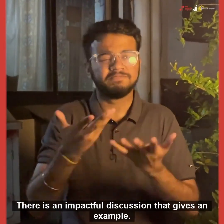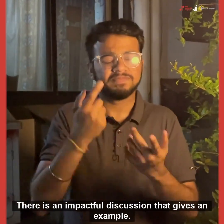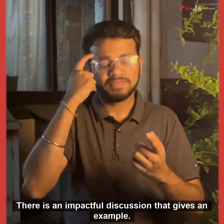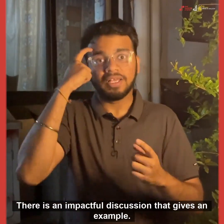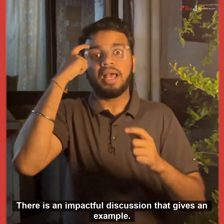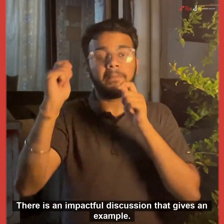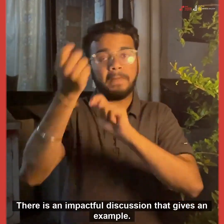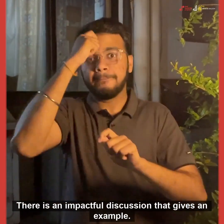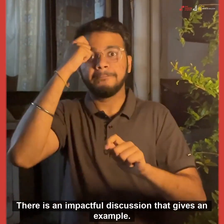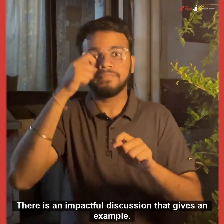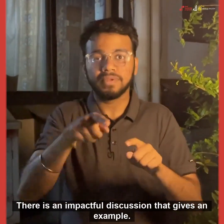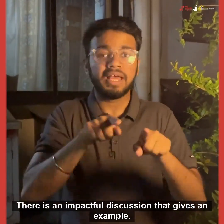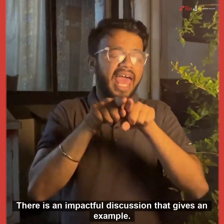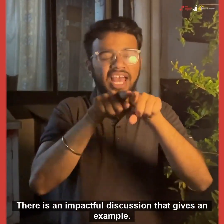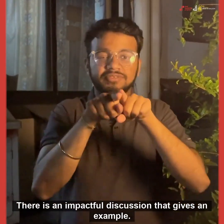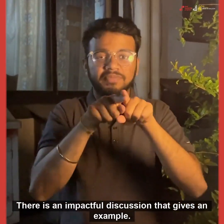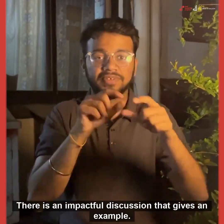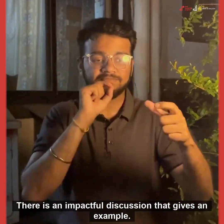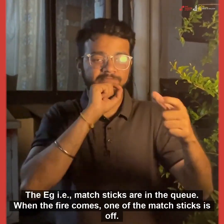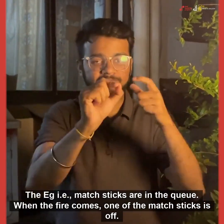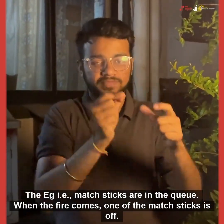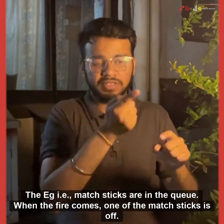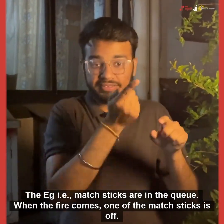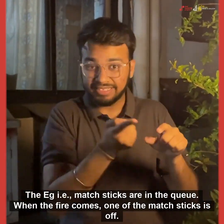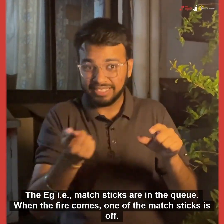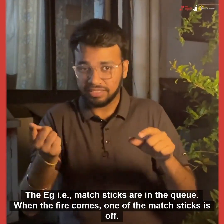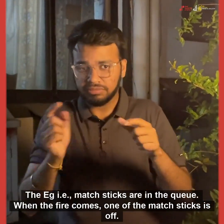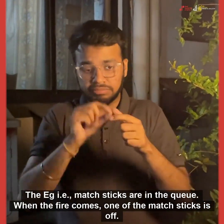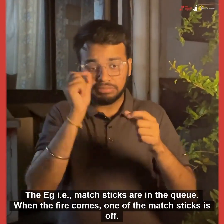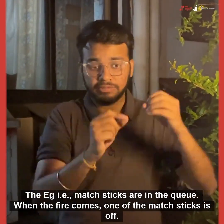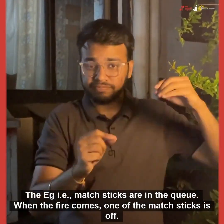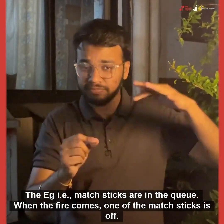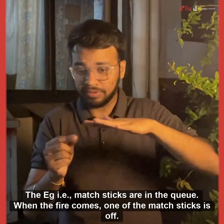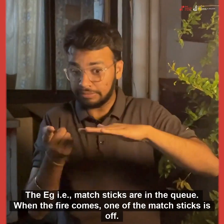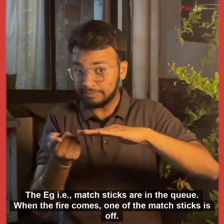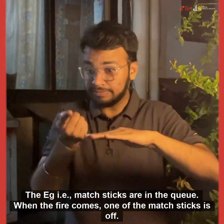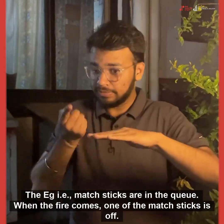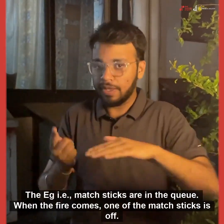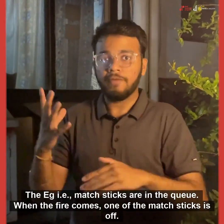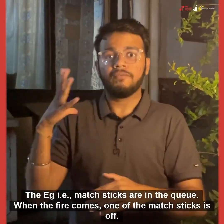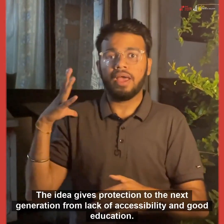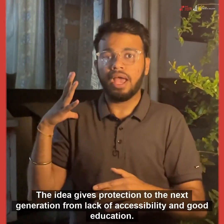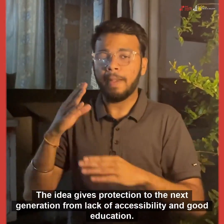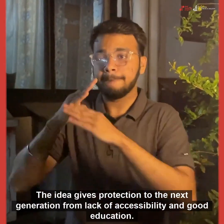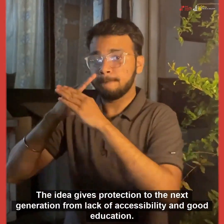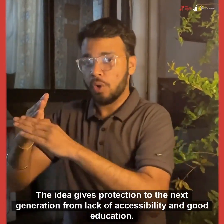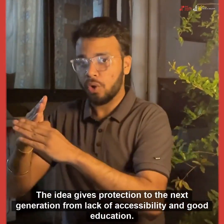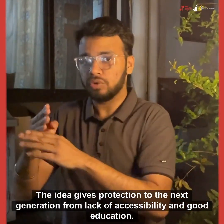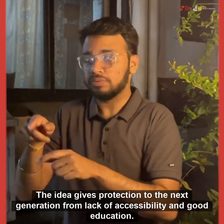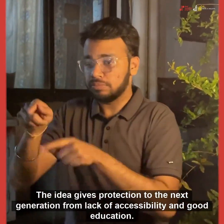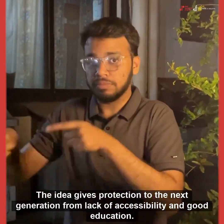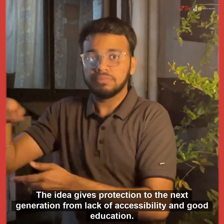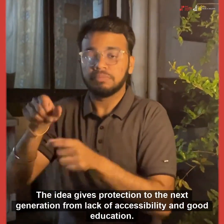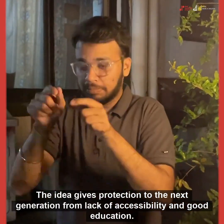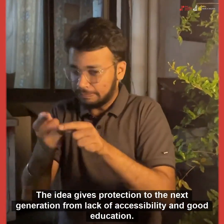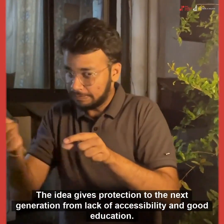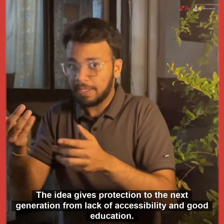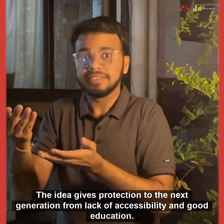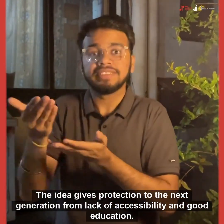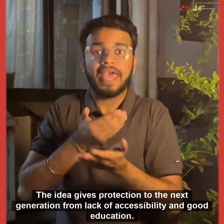गुणवत्तापूर्वक शिक्षा देते हैं। जैसे कि एक उदाहरण के तौर पे अगर एक माचिस की तिल्ली बहुत सारी माचिस की तिल्ली से चलने से रुक जाए